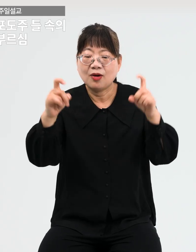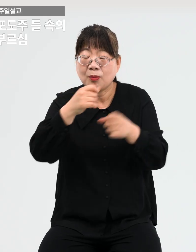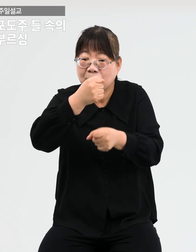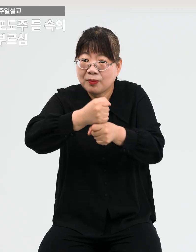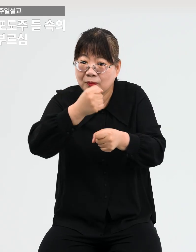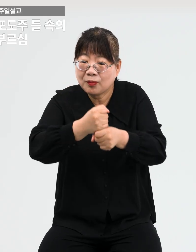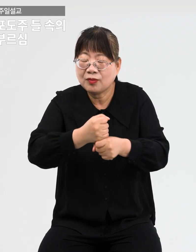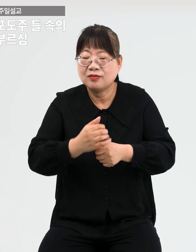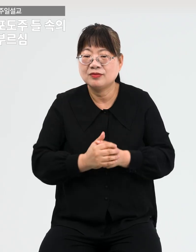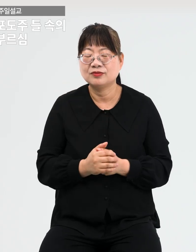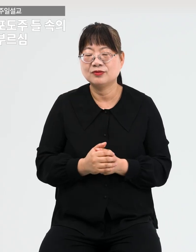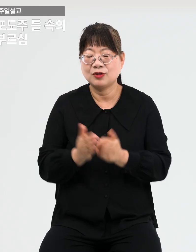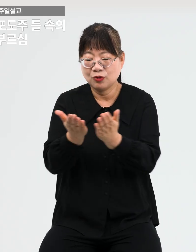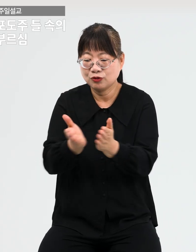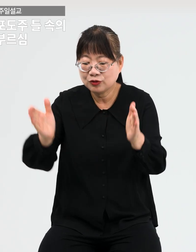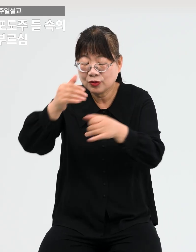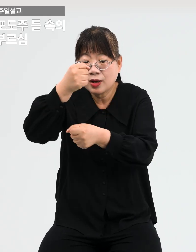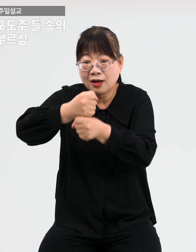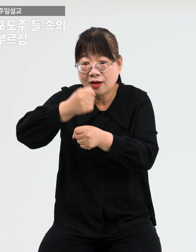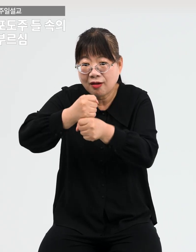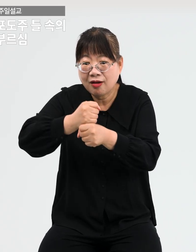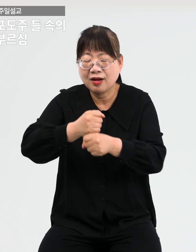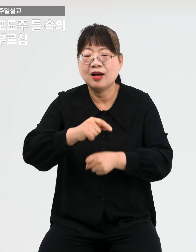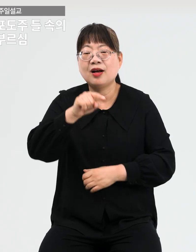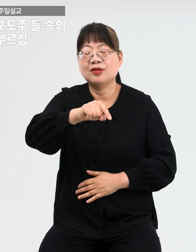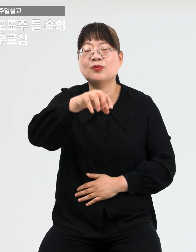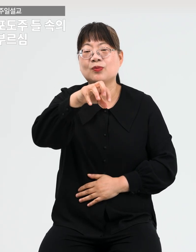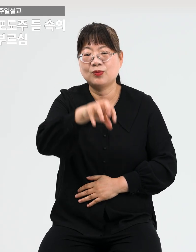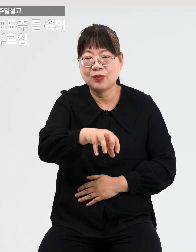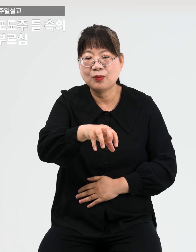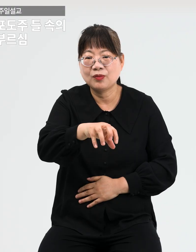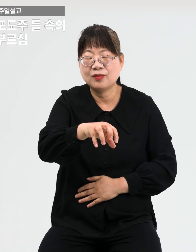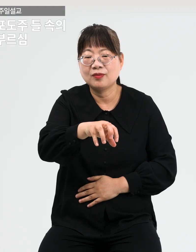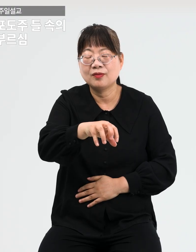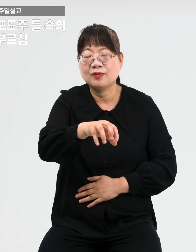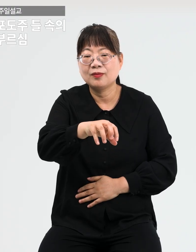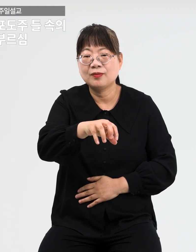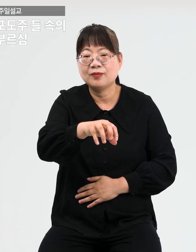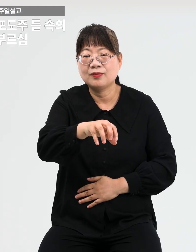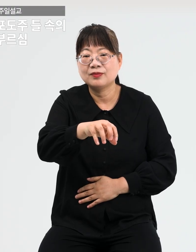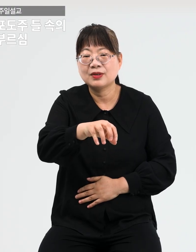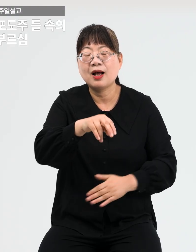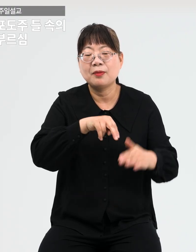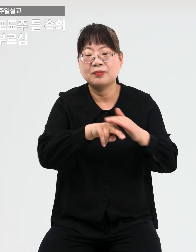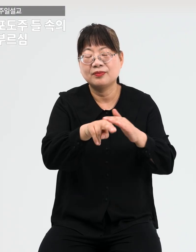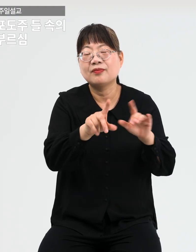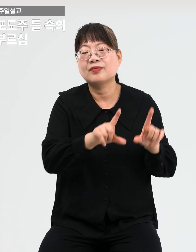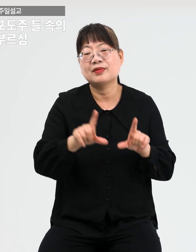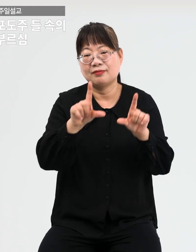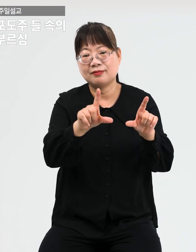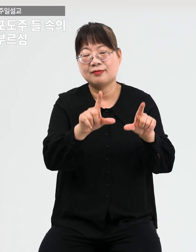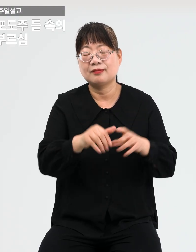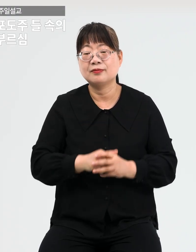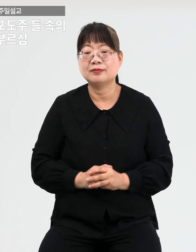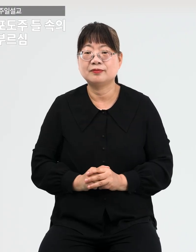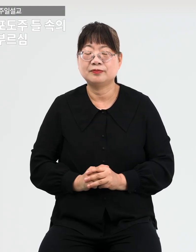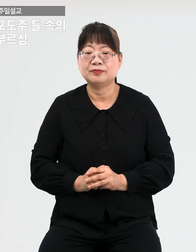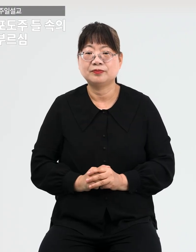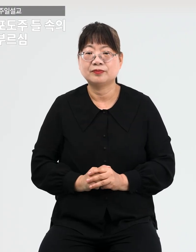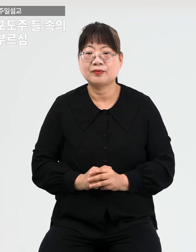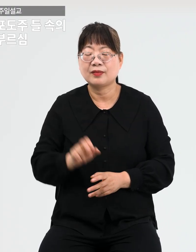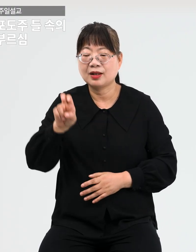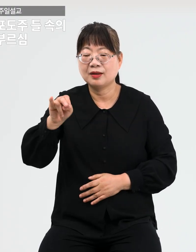만들고 웅덩이를 만들어서 거기서 거의 피난 생활을 합니다.